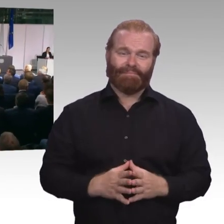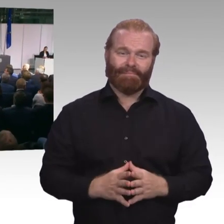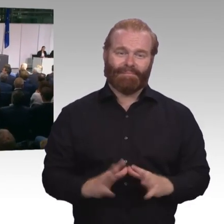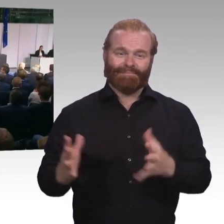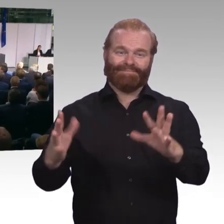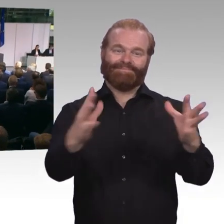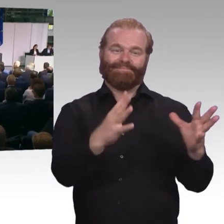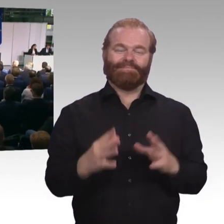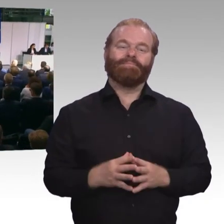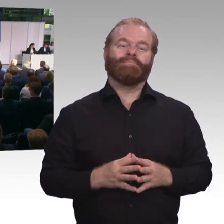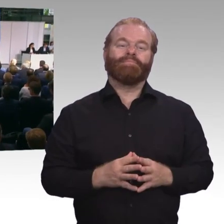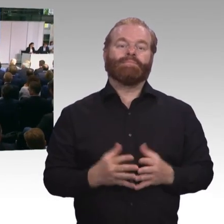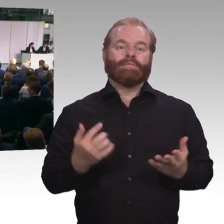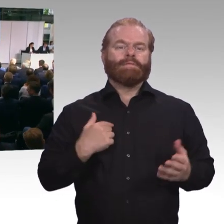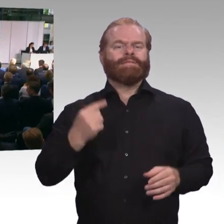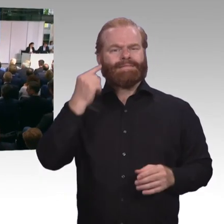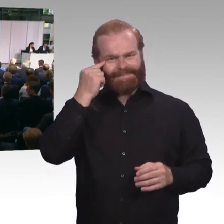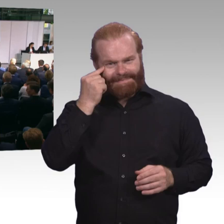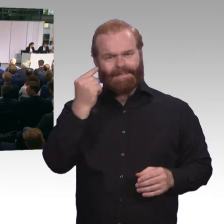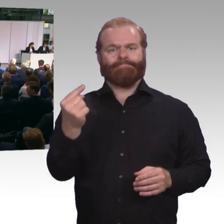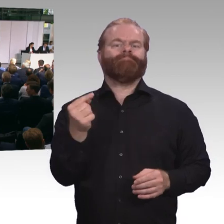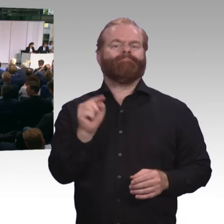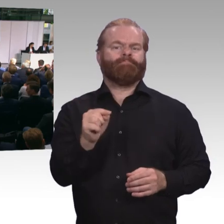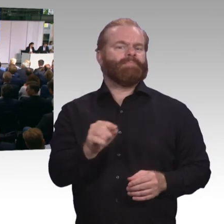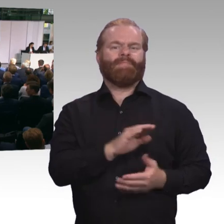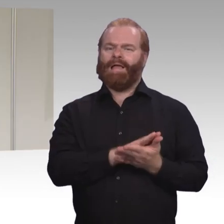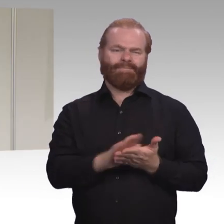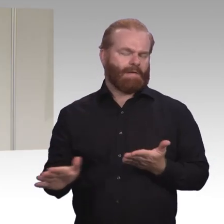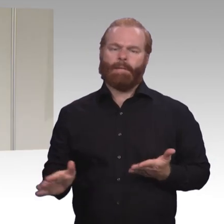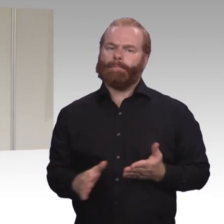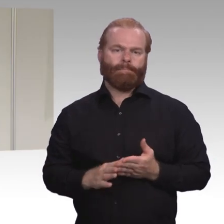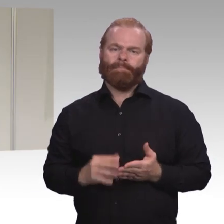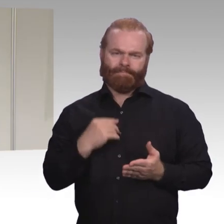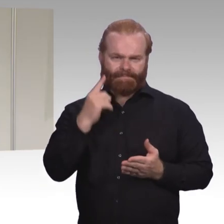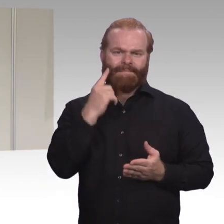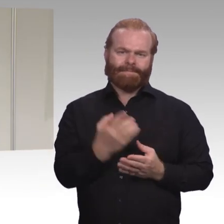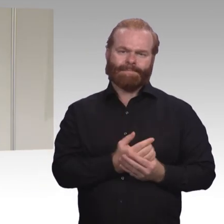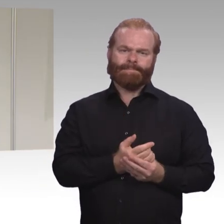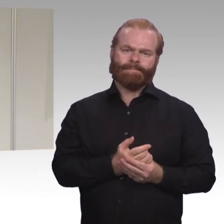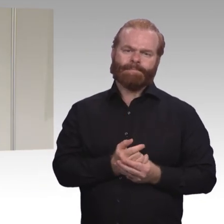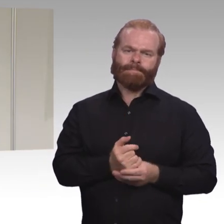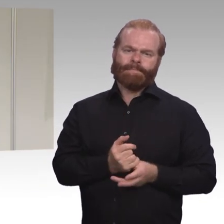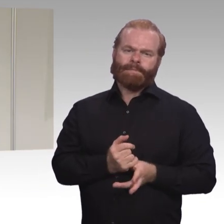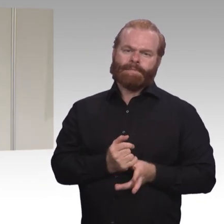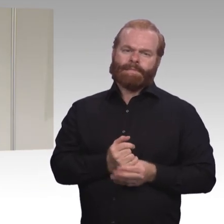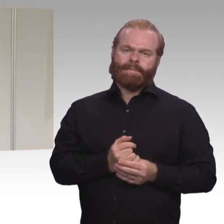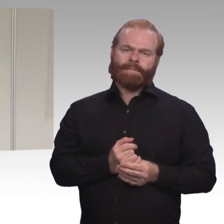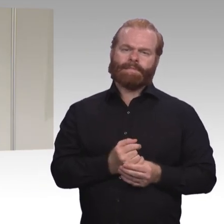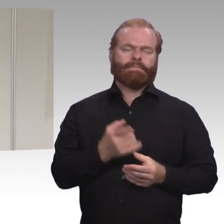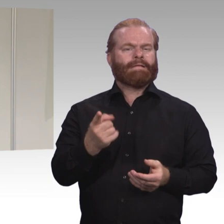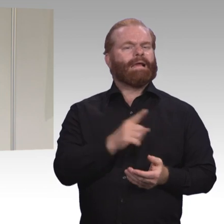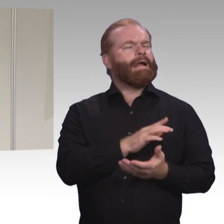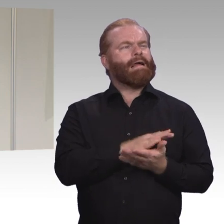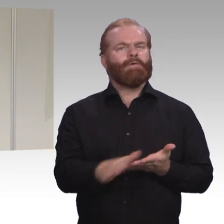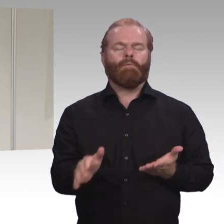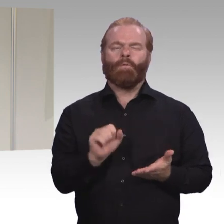Ich weiß, dass das nicht einfach ist, dass es nicht einfach ist, die Anstrengungen der letzten Jahre fortzusetzen. Ich weiß, dass